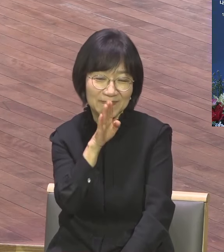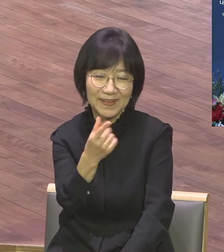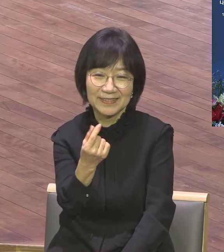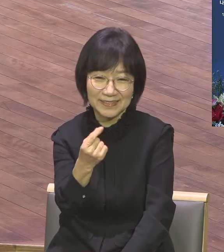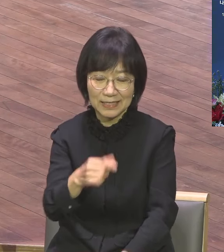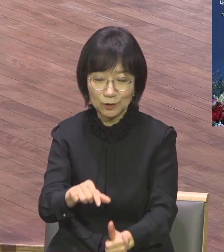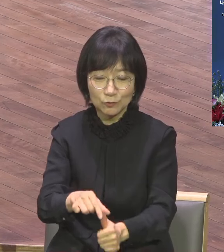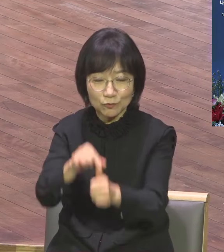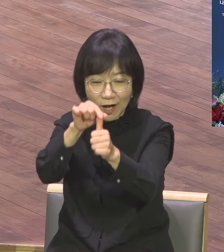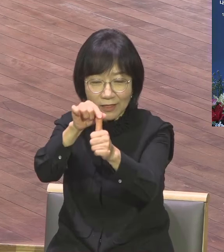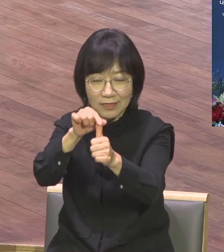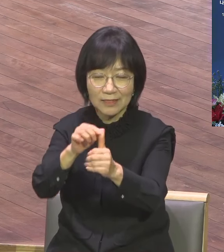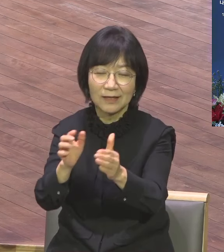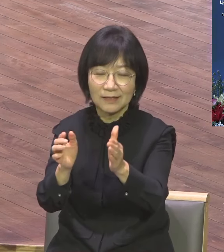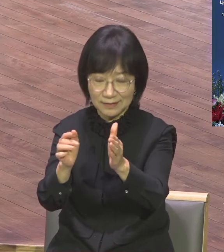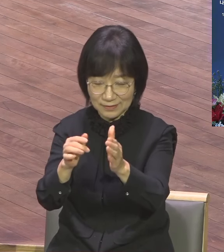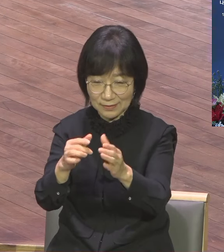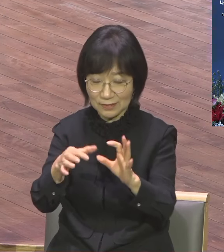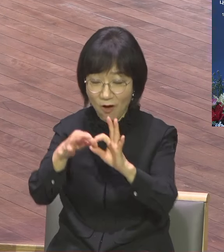예수밖에 구원이 없어요.